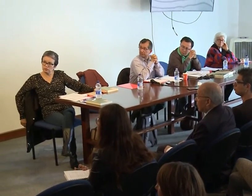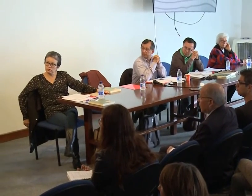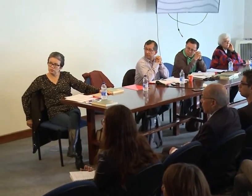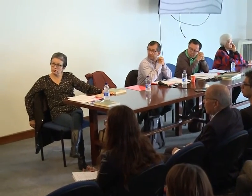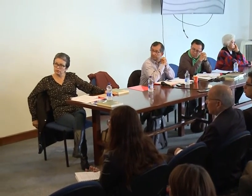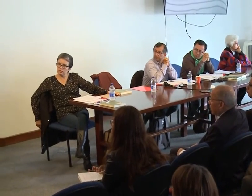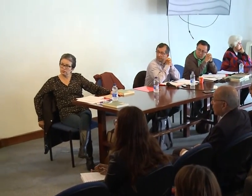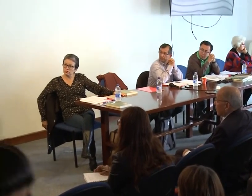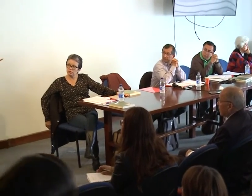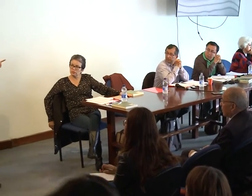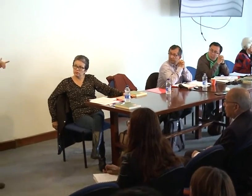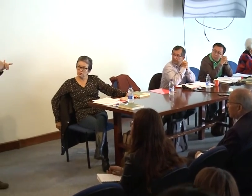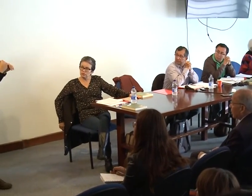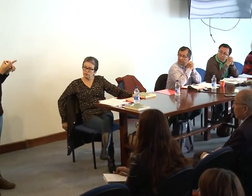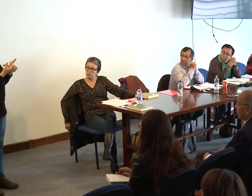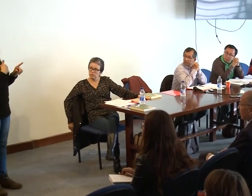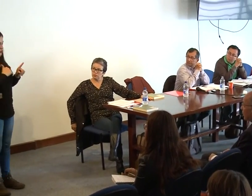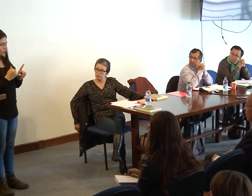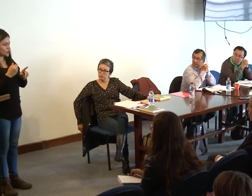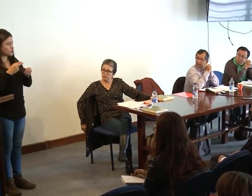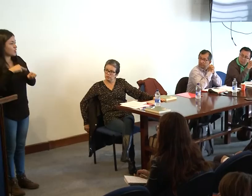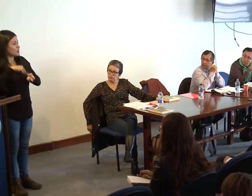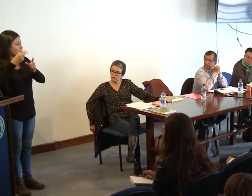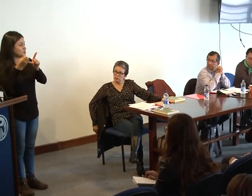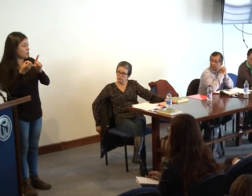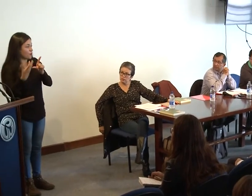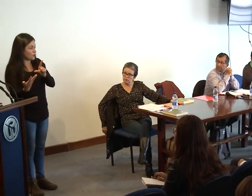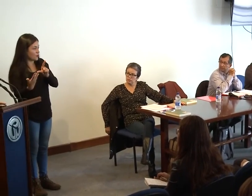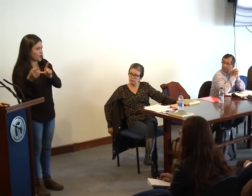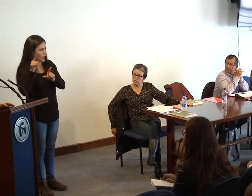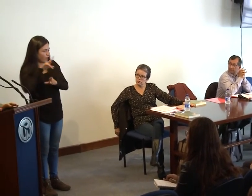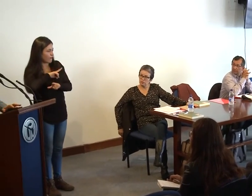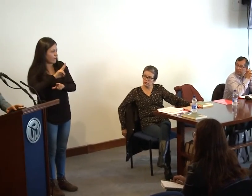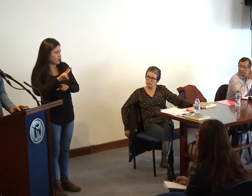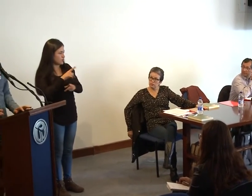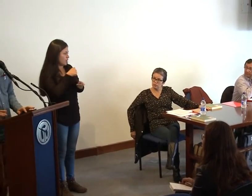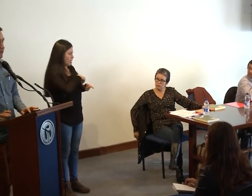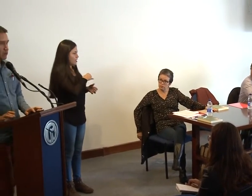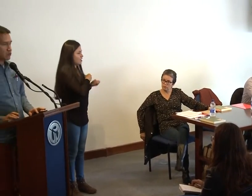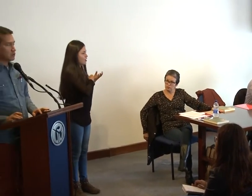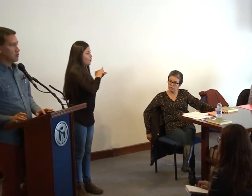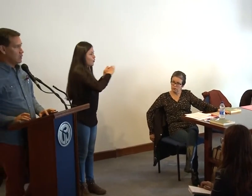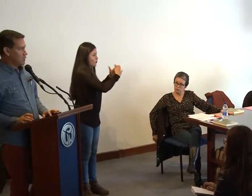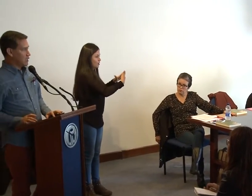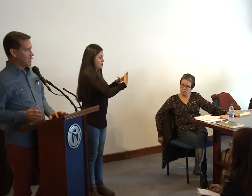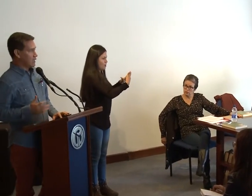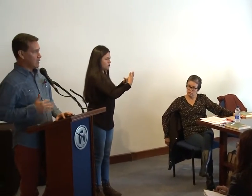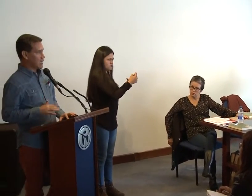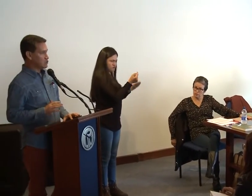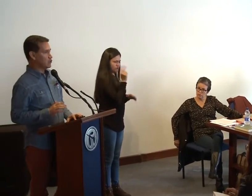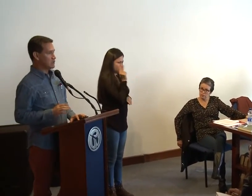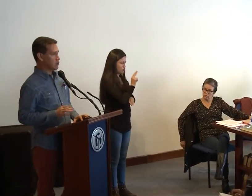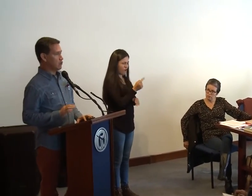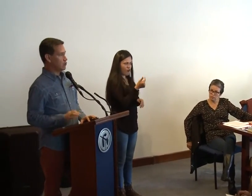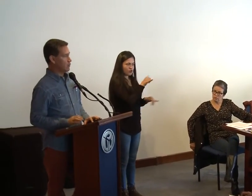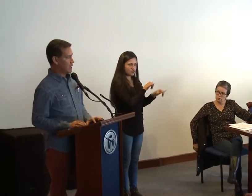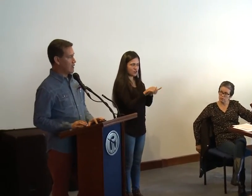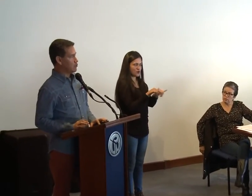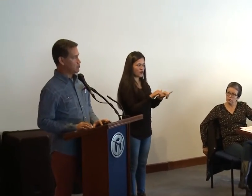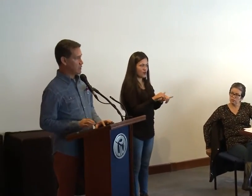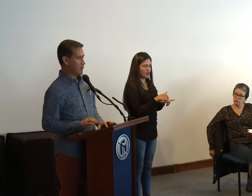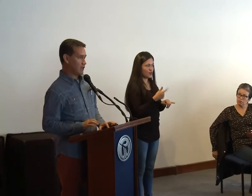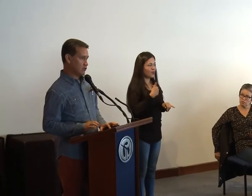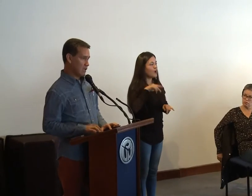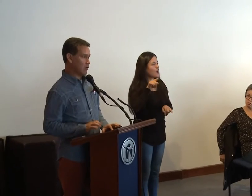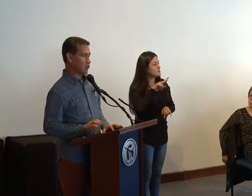mismo nosotros como educación popular que ustedes con educación comunitaria. O sea, estamos, en el caso nuestro lo